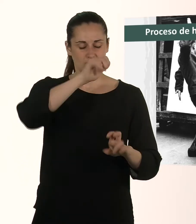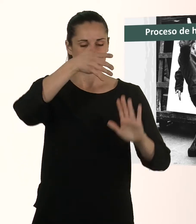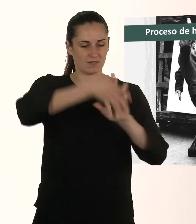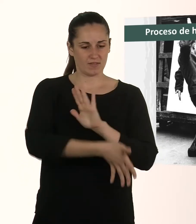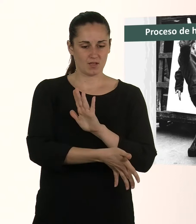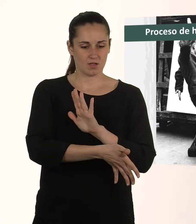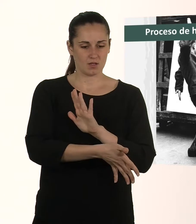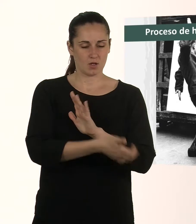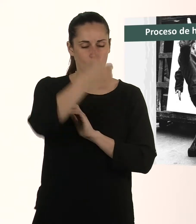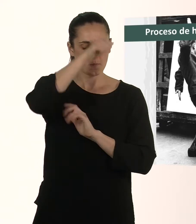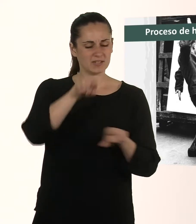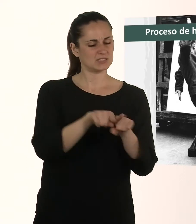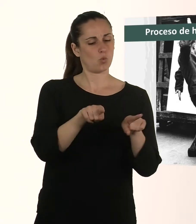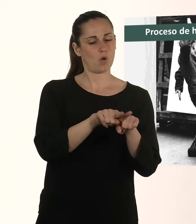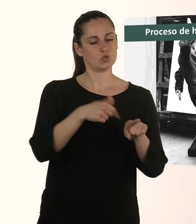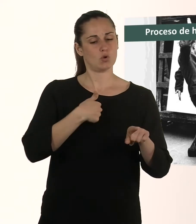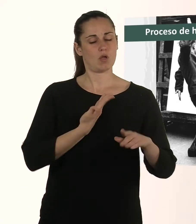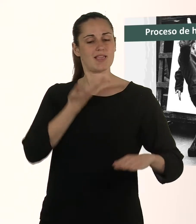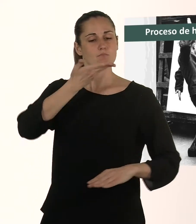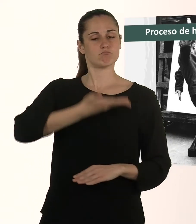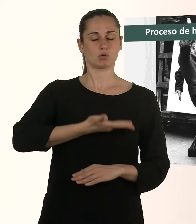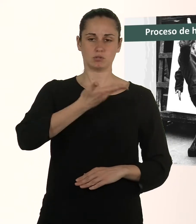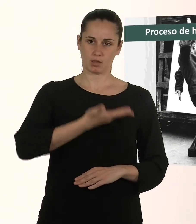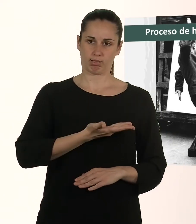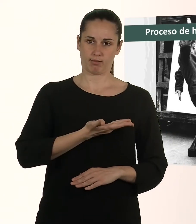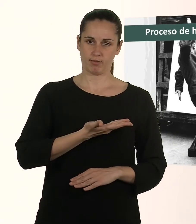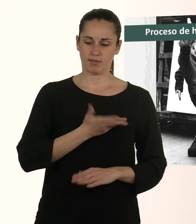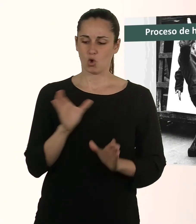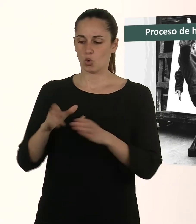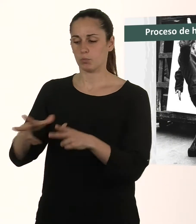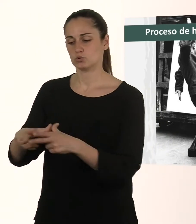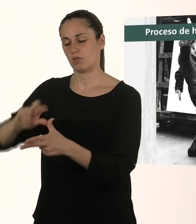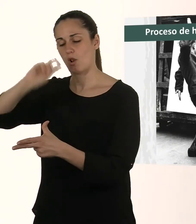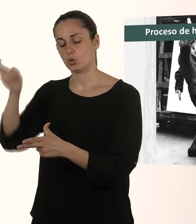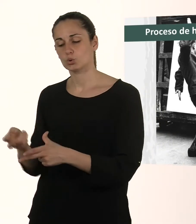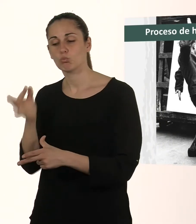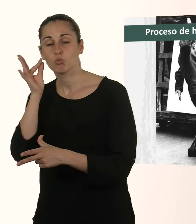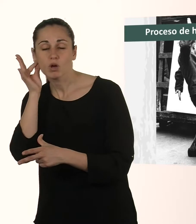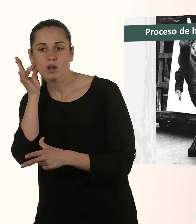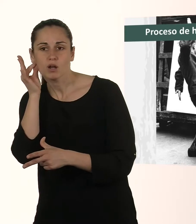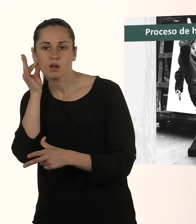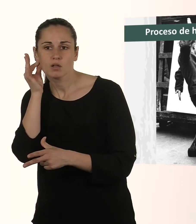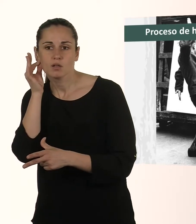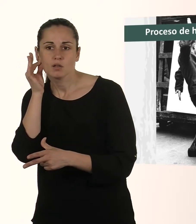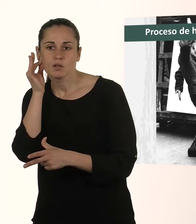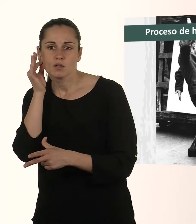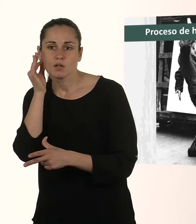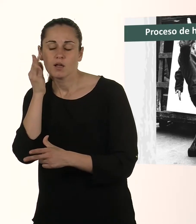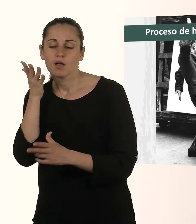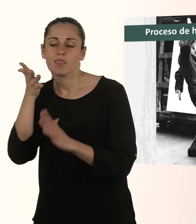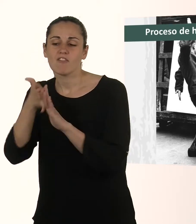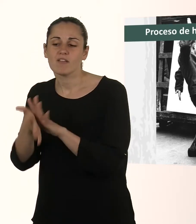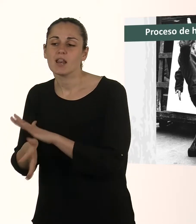como un ser importante frente a otro grupo social que es el de las mujeres, que son definidas desde